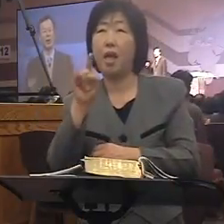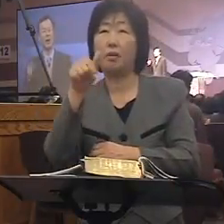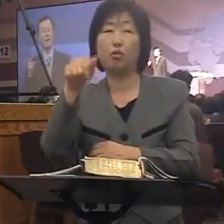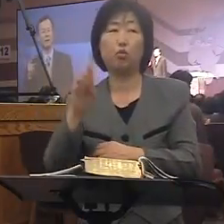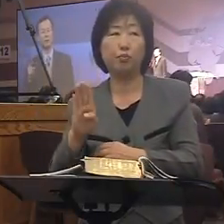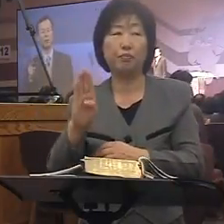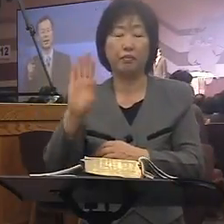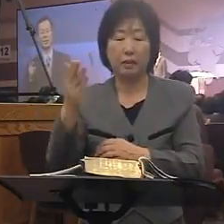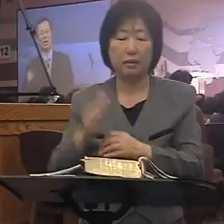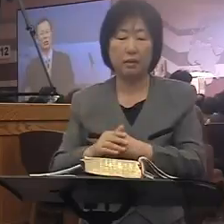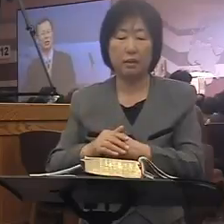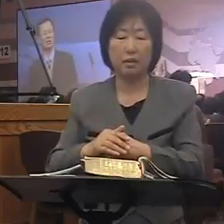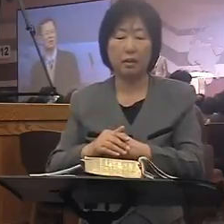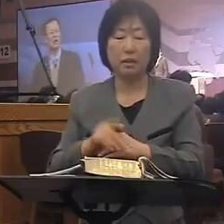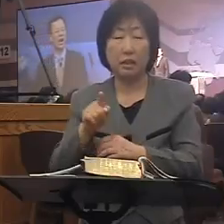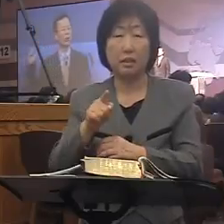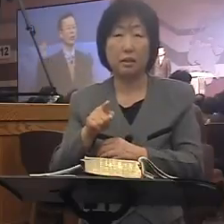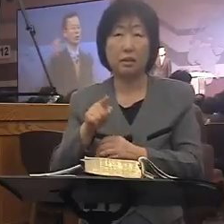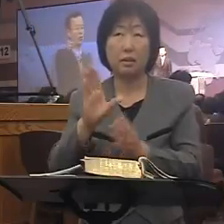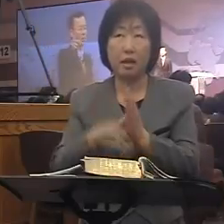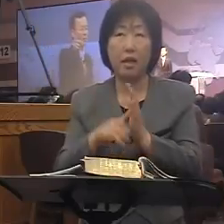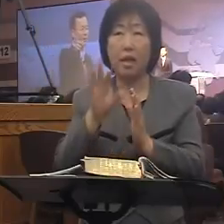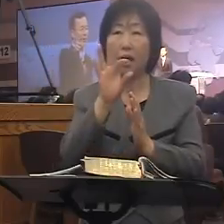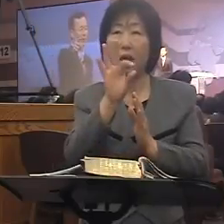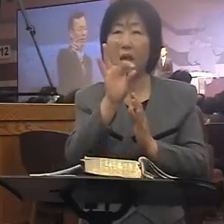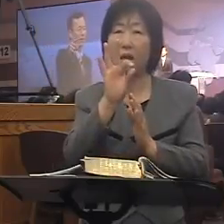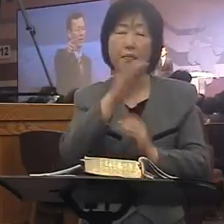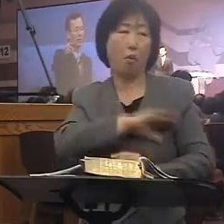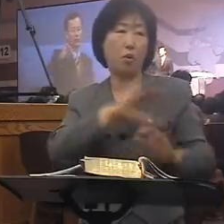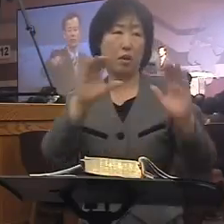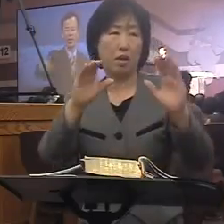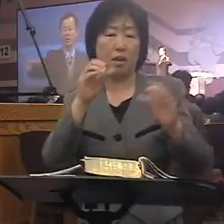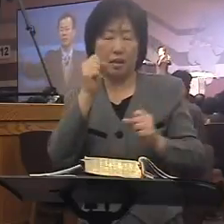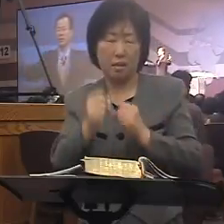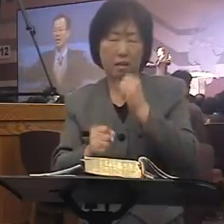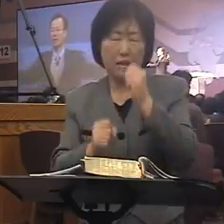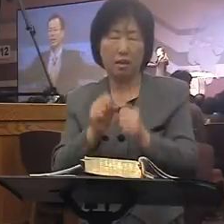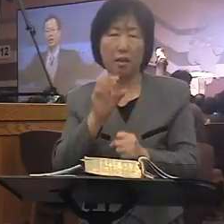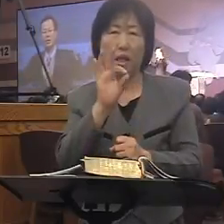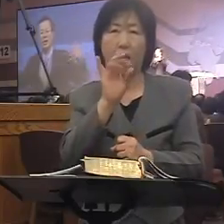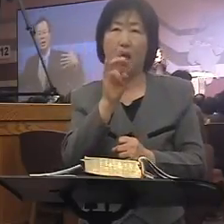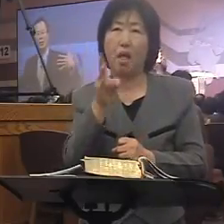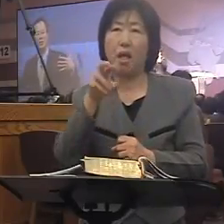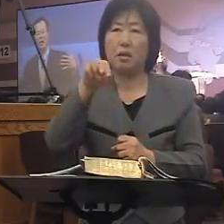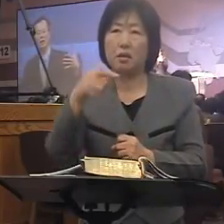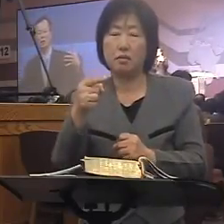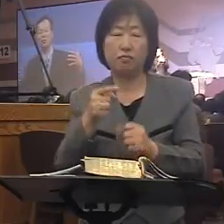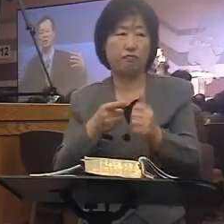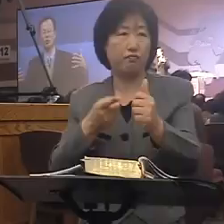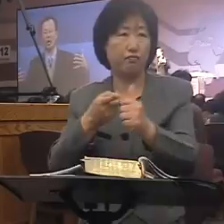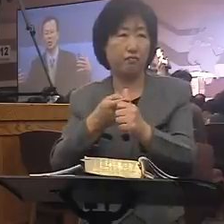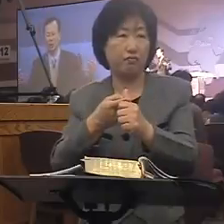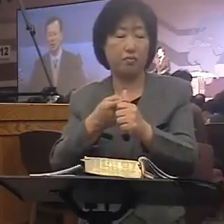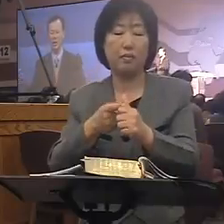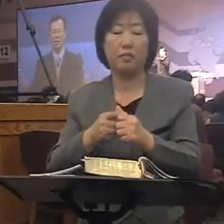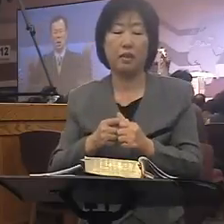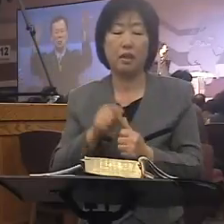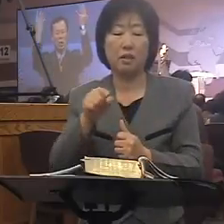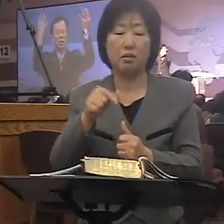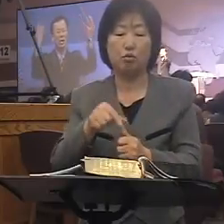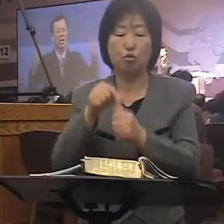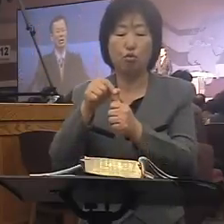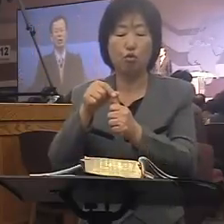것을 보며 모세가 달려가 그 애굽인을 죽입니다. 그 후에 히브리 사람들이 이 사람을 세이비어, 구세주로 알고